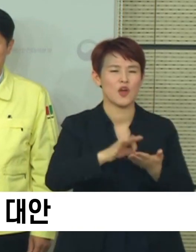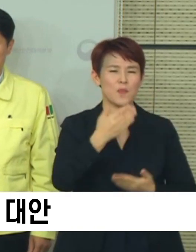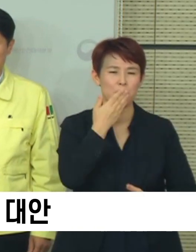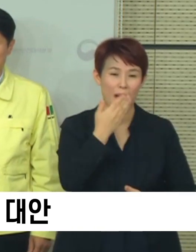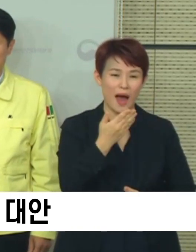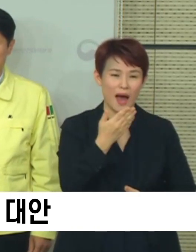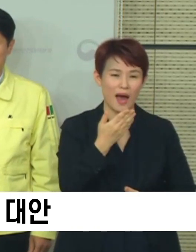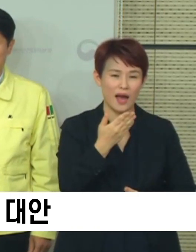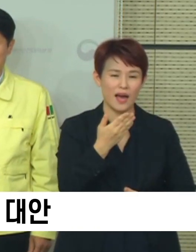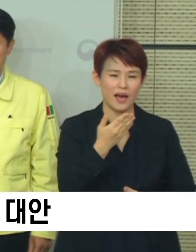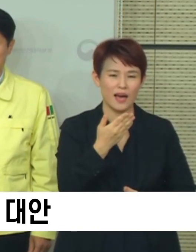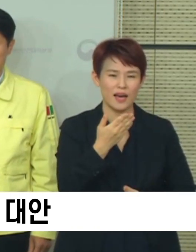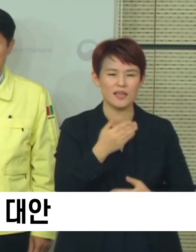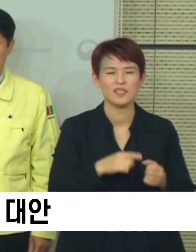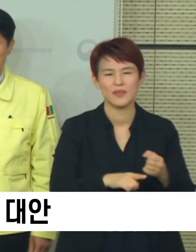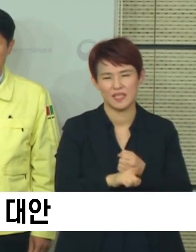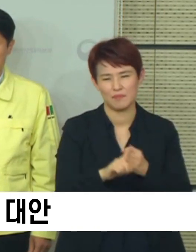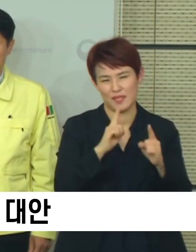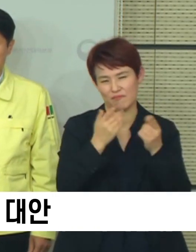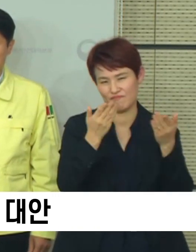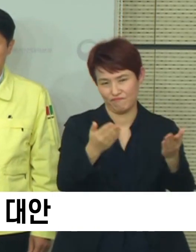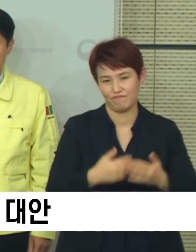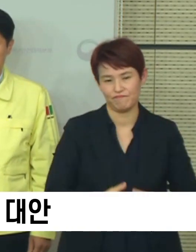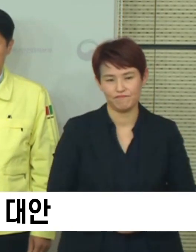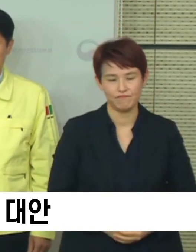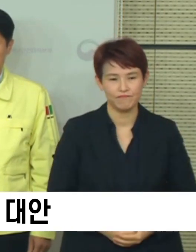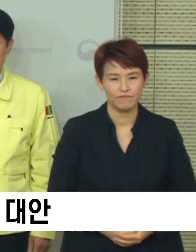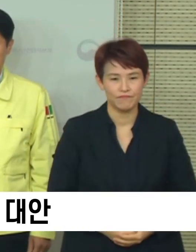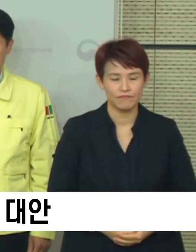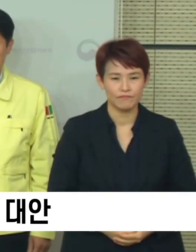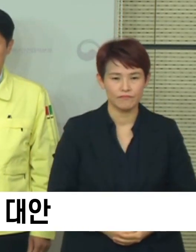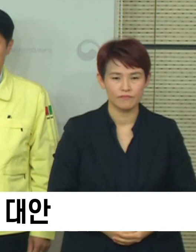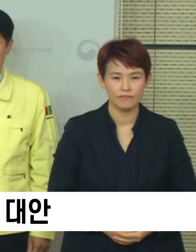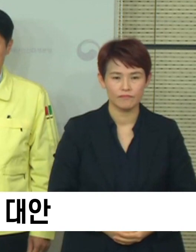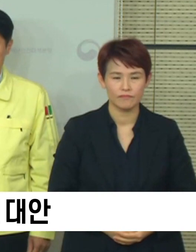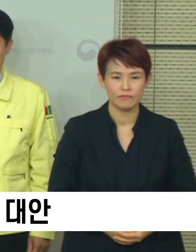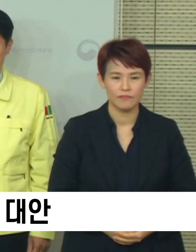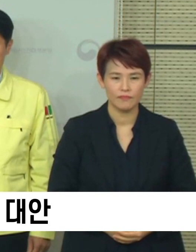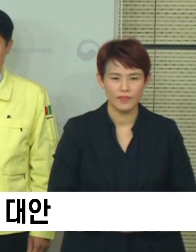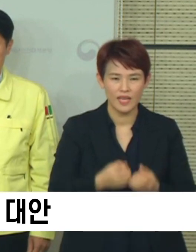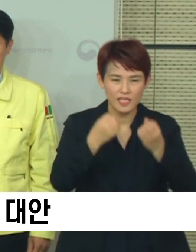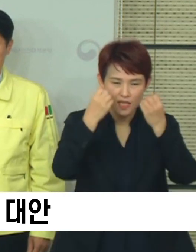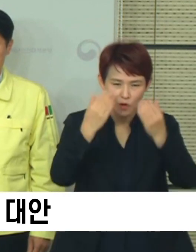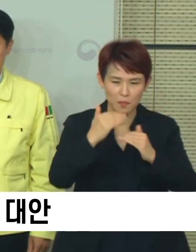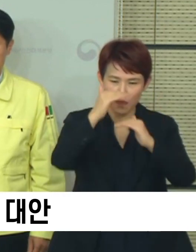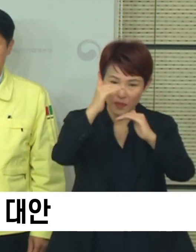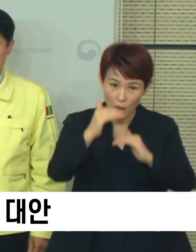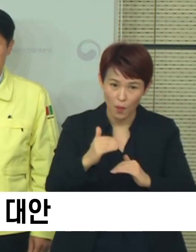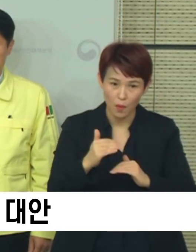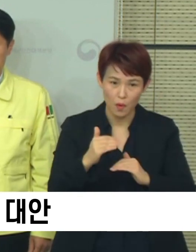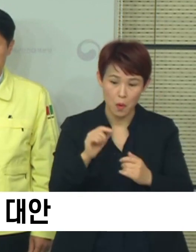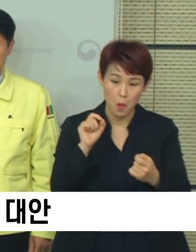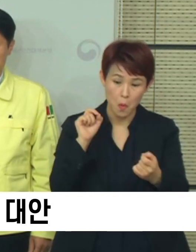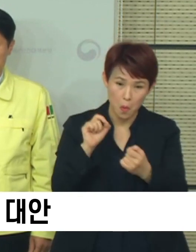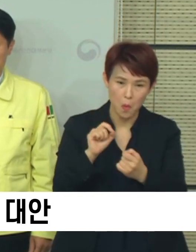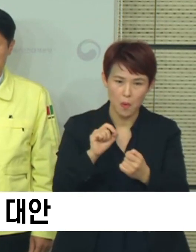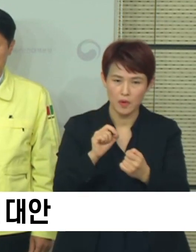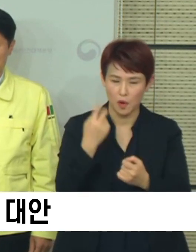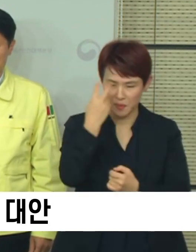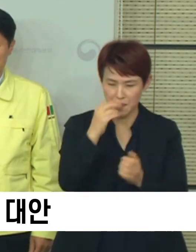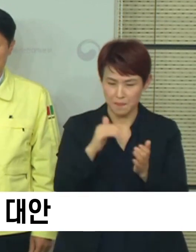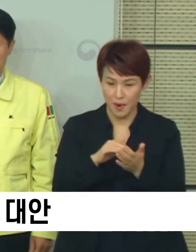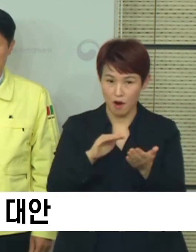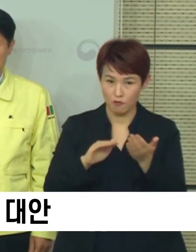있다라고 저희가 지금 생각을 하고 있습니다. 이와 관련해서 새로운 지침을 저희가 조만간